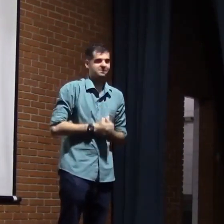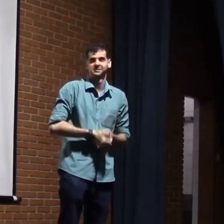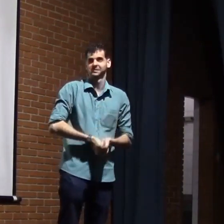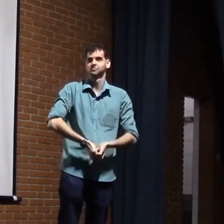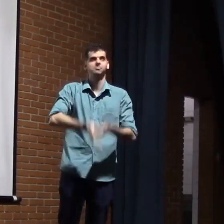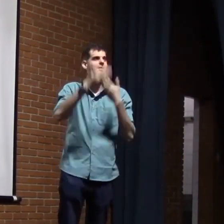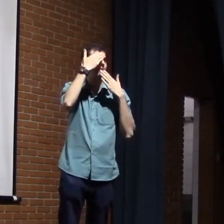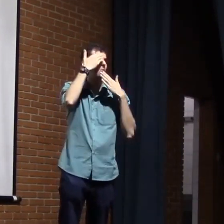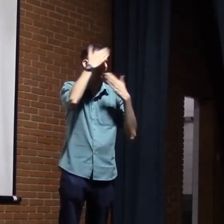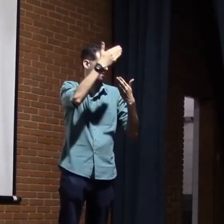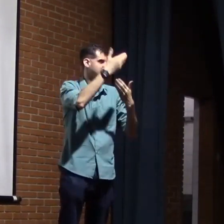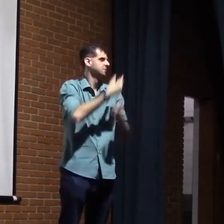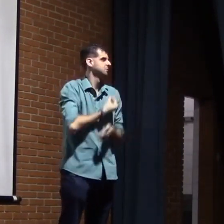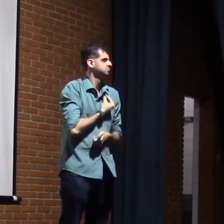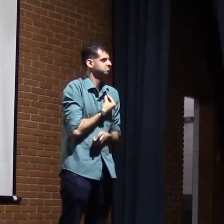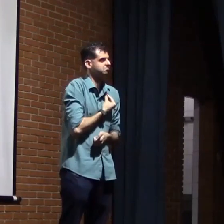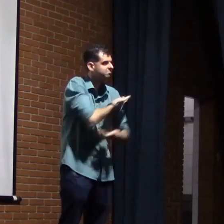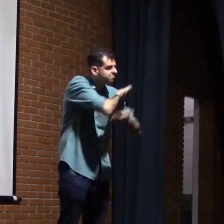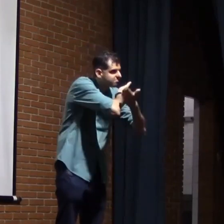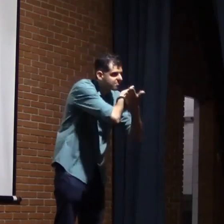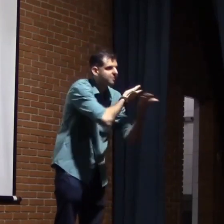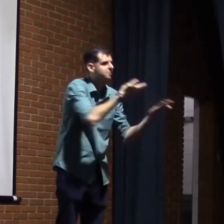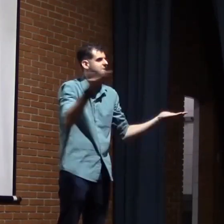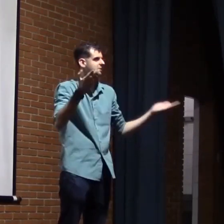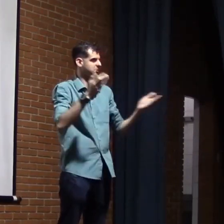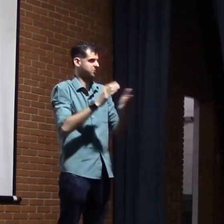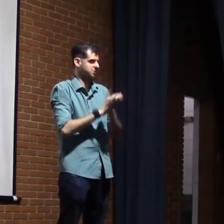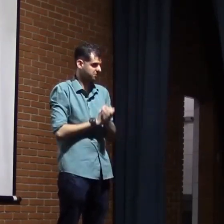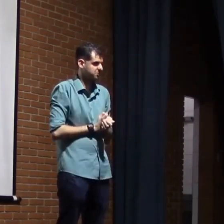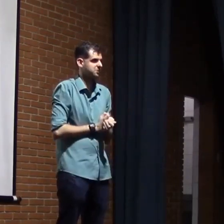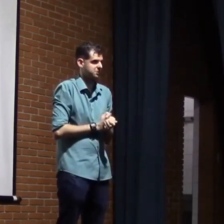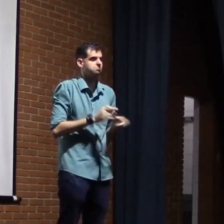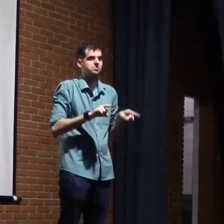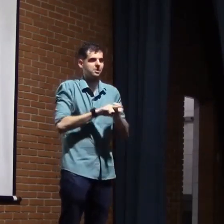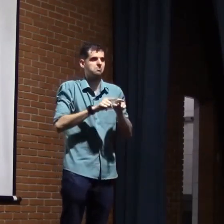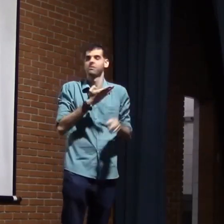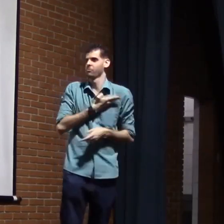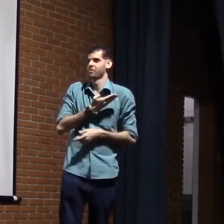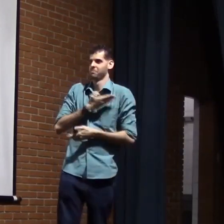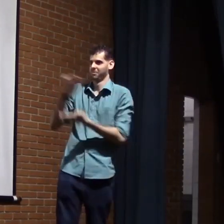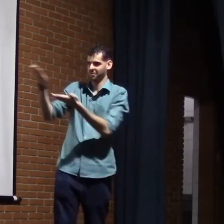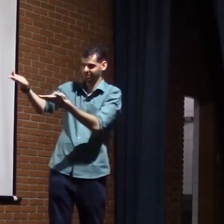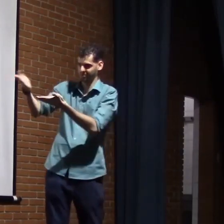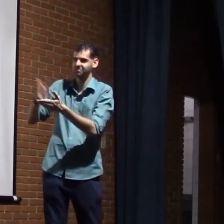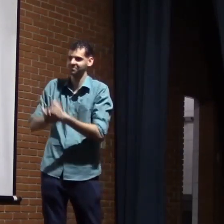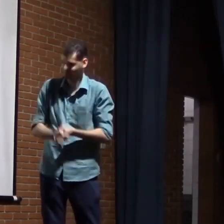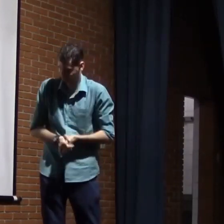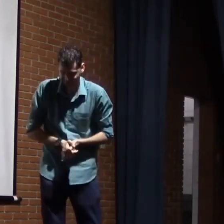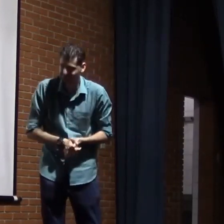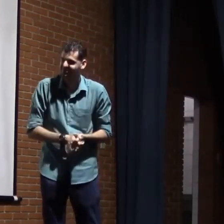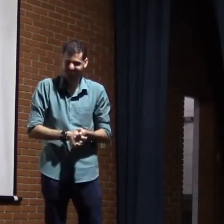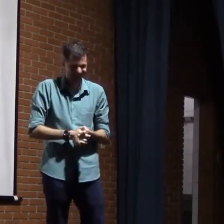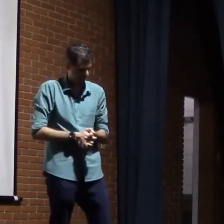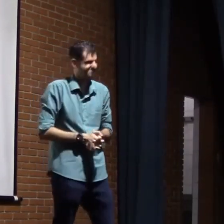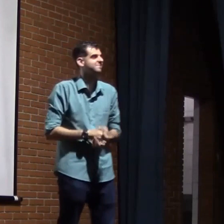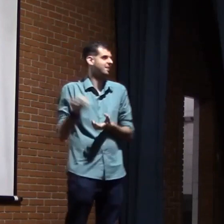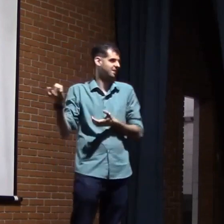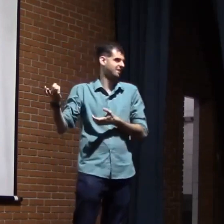Elias. Eu agradeço a presença de todos aqui, ok? E também do meu amigo Ricardo.